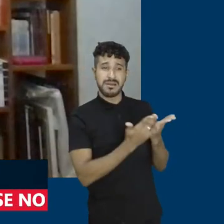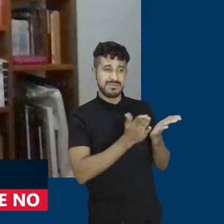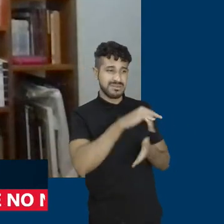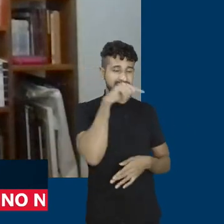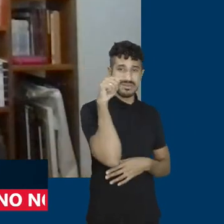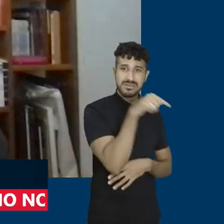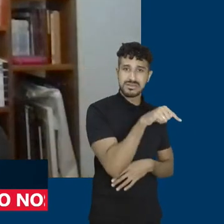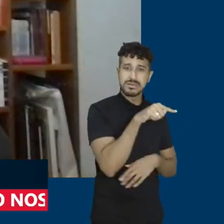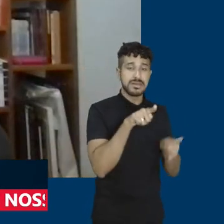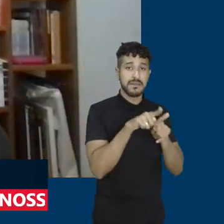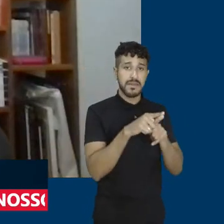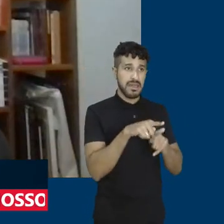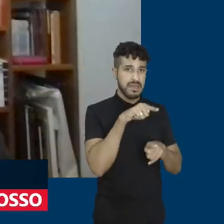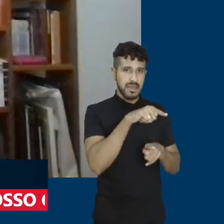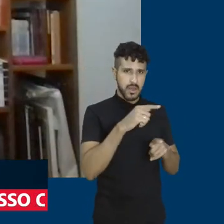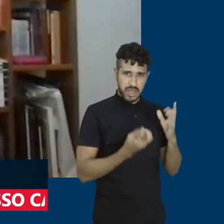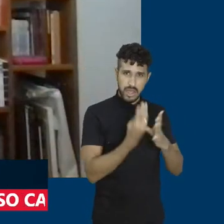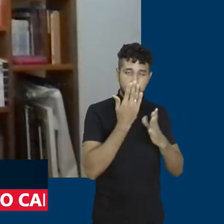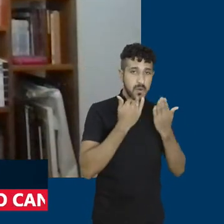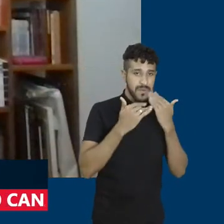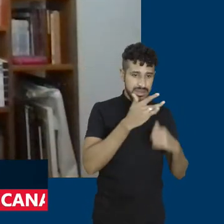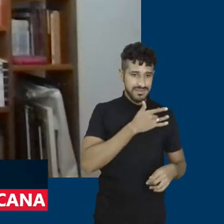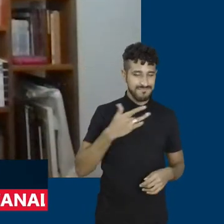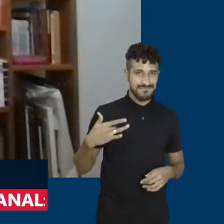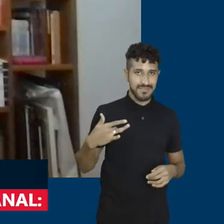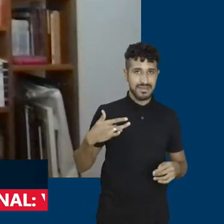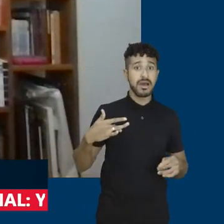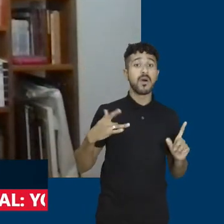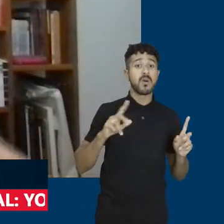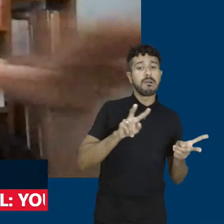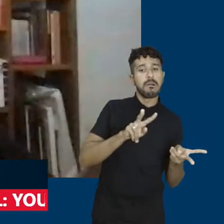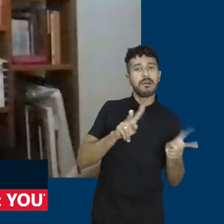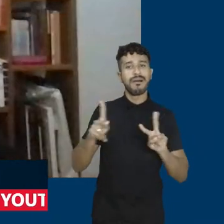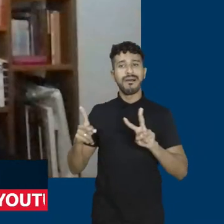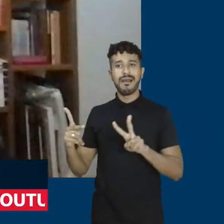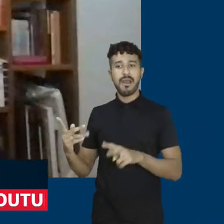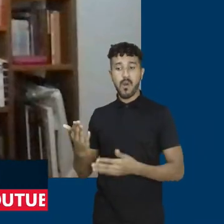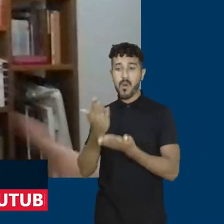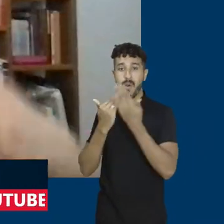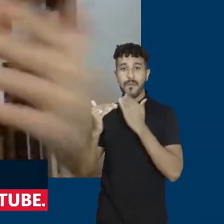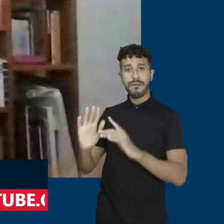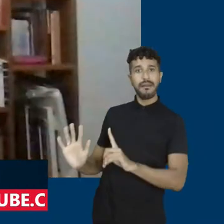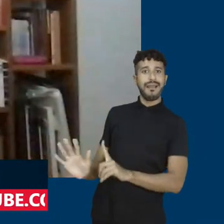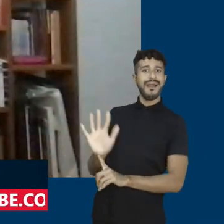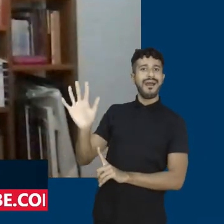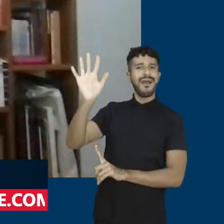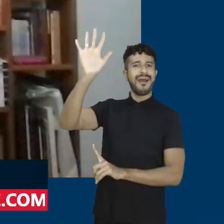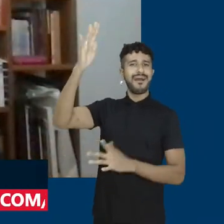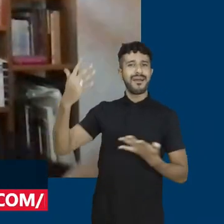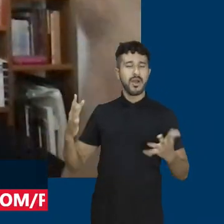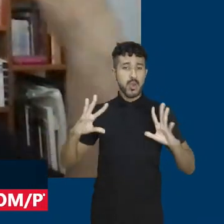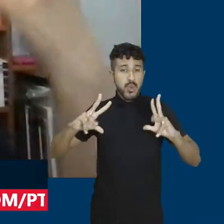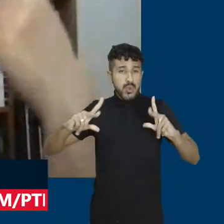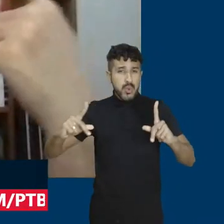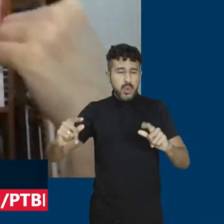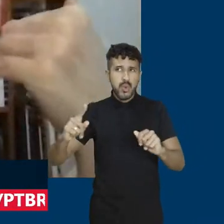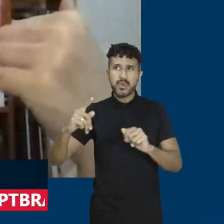dois, não produz alimento saudável, o preço dos alimentos aumenta. Então, tudo aquilo que a gente fez e que nos tirou do mapa da